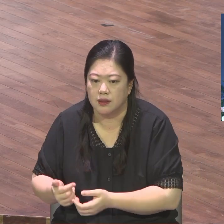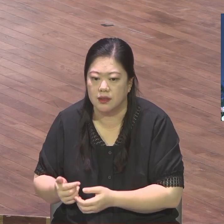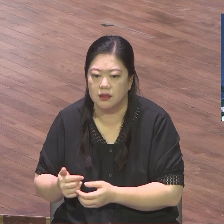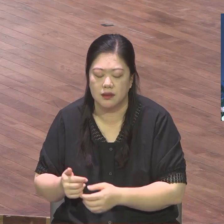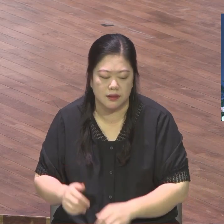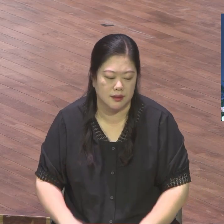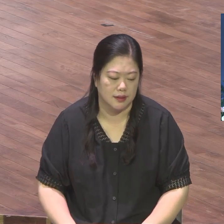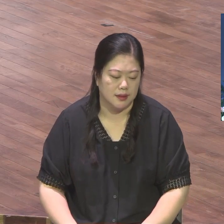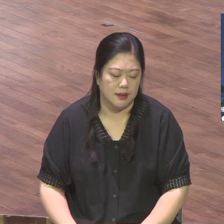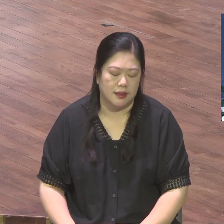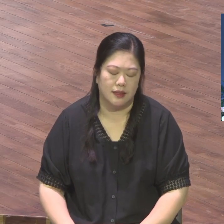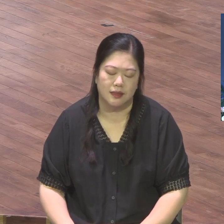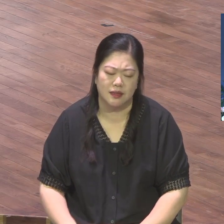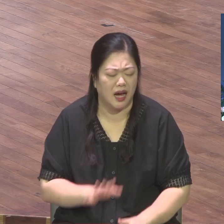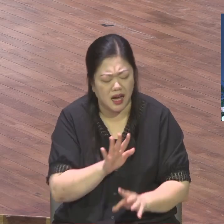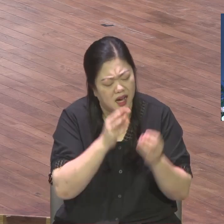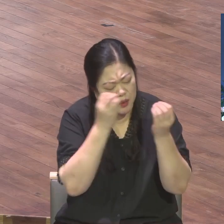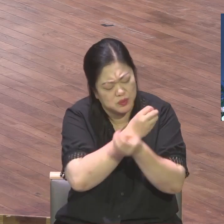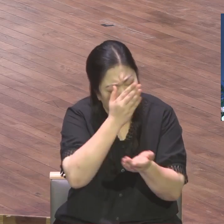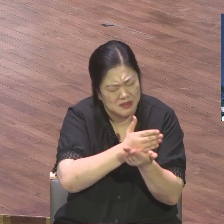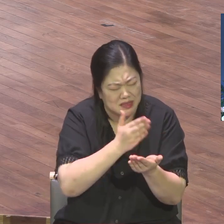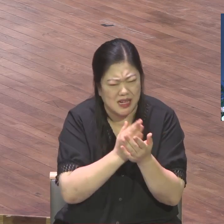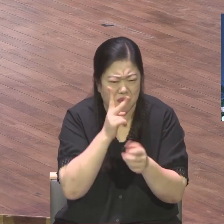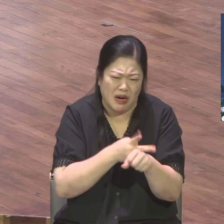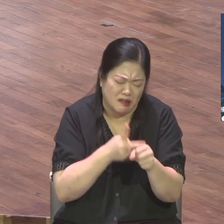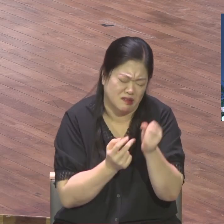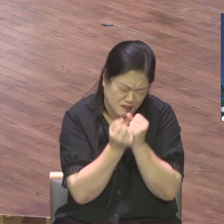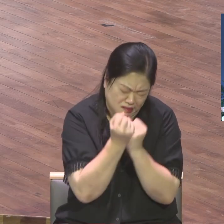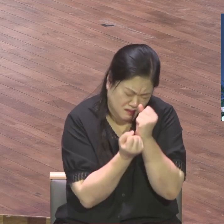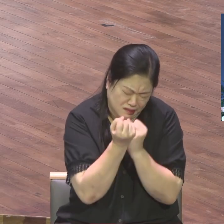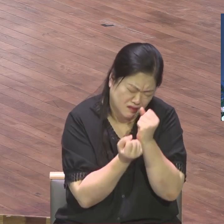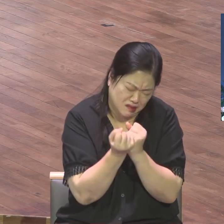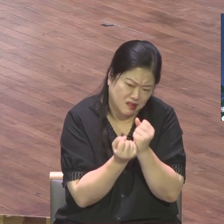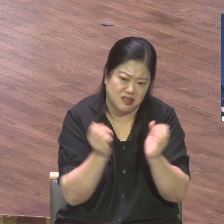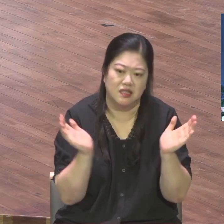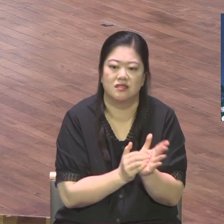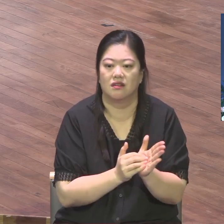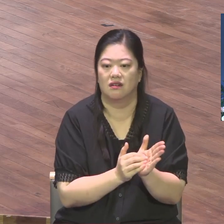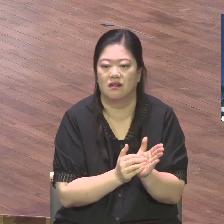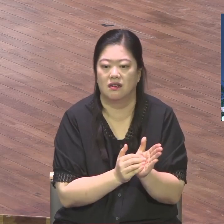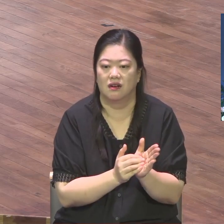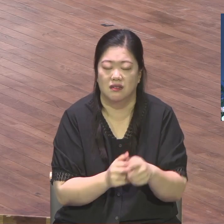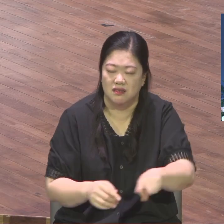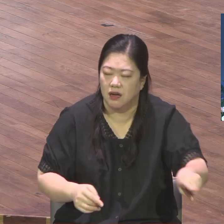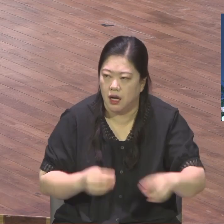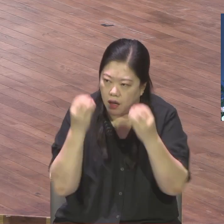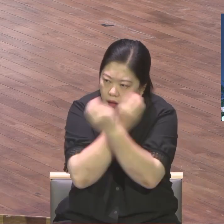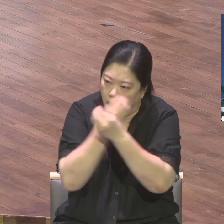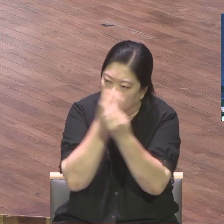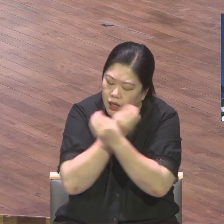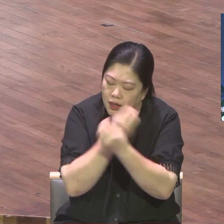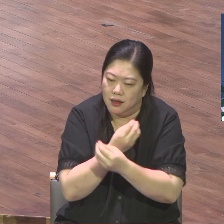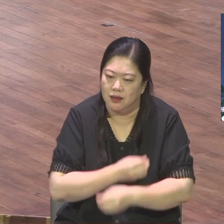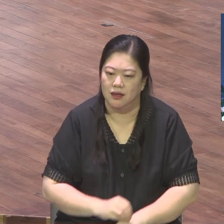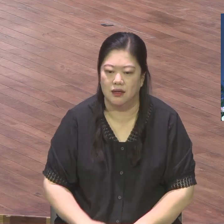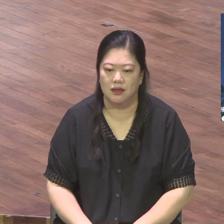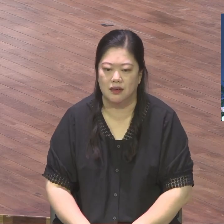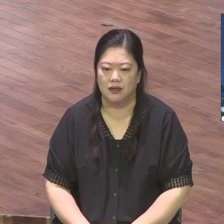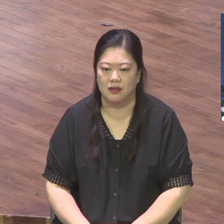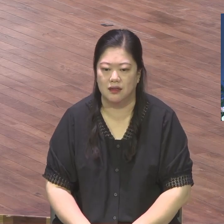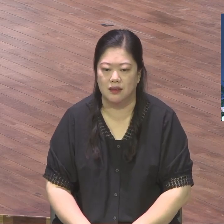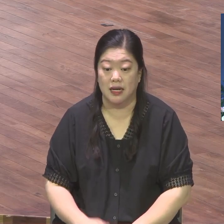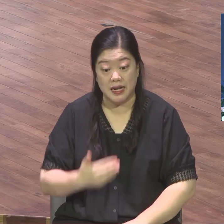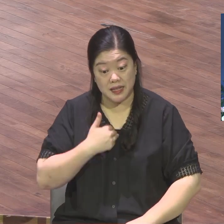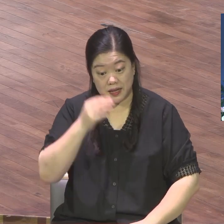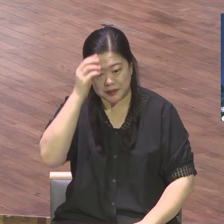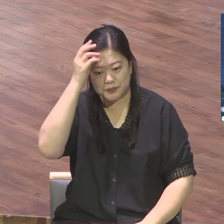그러니 제가 15년 동안요 캠프를 얼마나 많이 갔습니까? 전 세계로 그렇게 많이 다는데